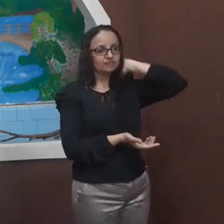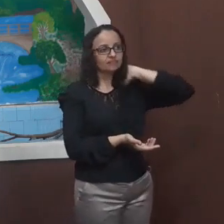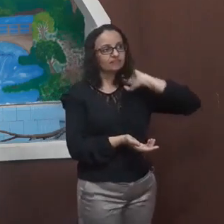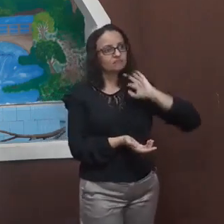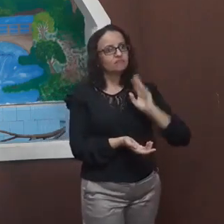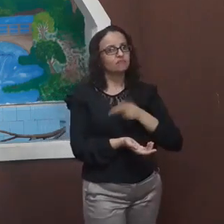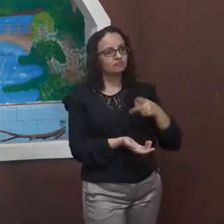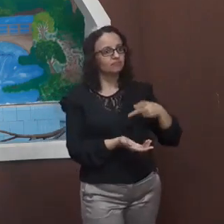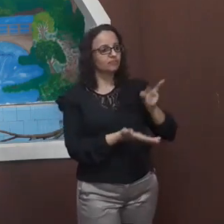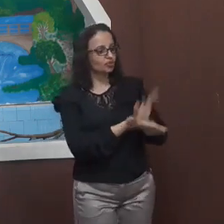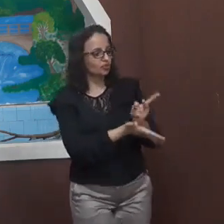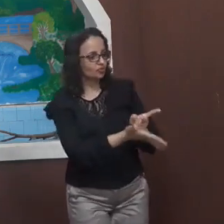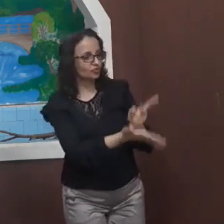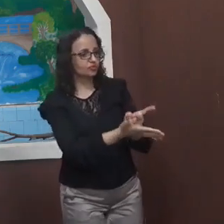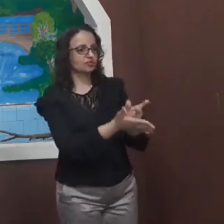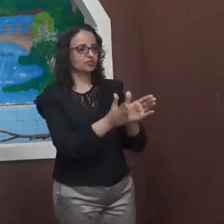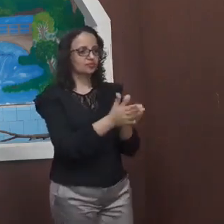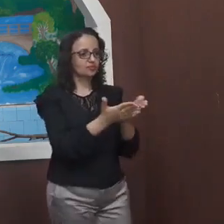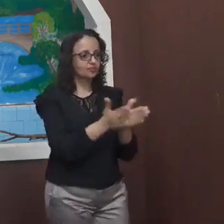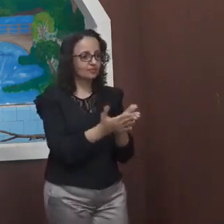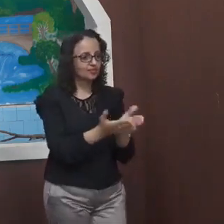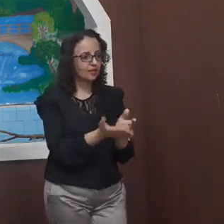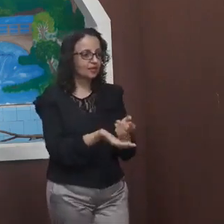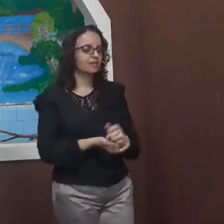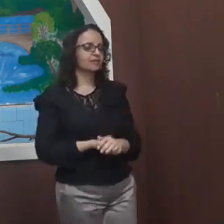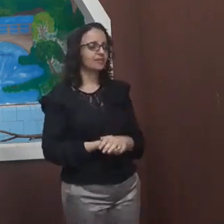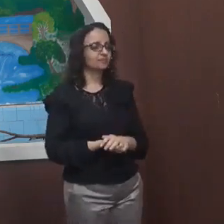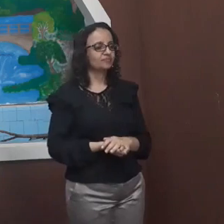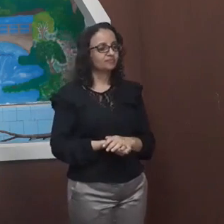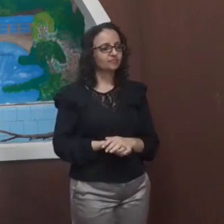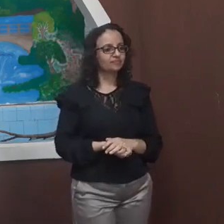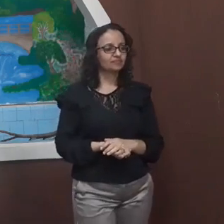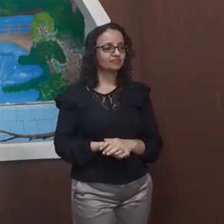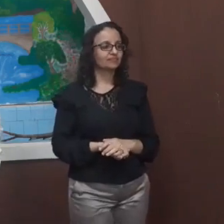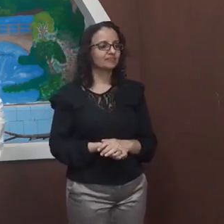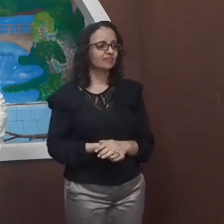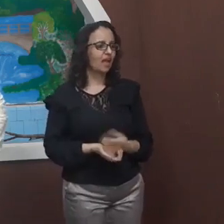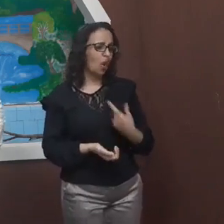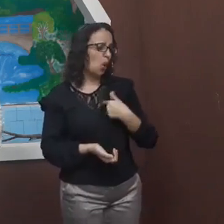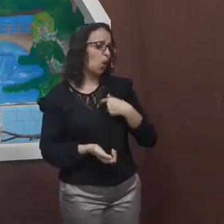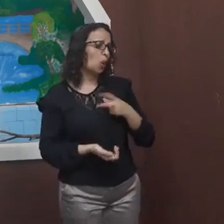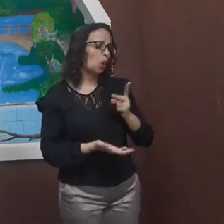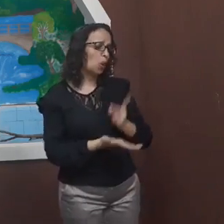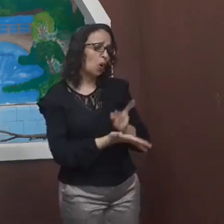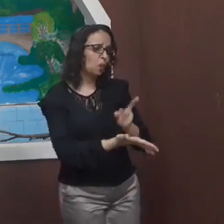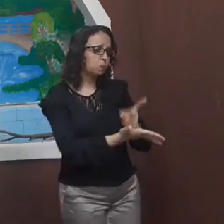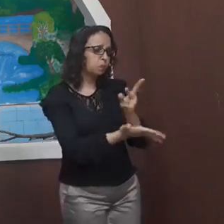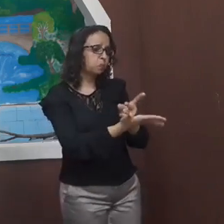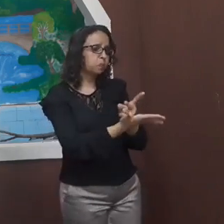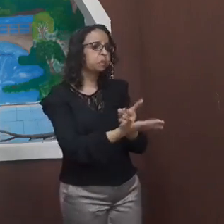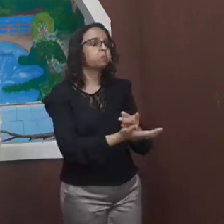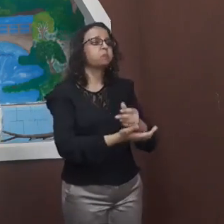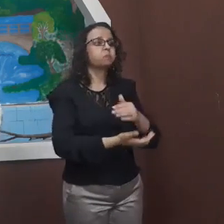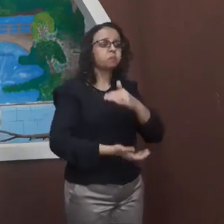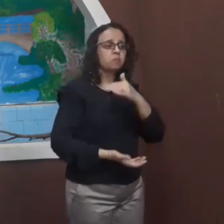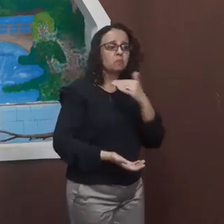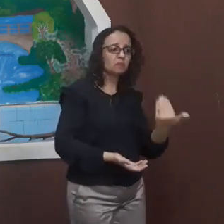Pastor continua? Pode. E há uma grande probabilidade do pastor